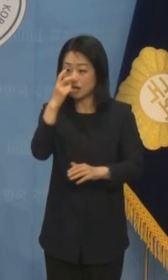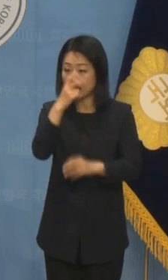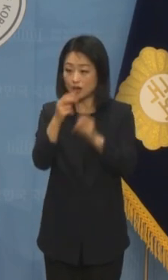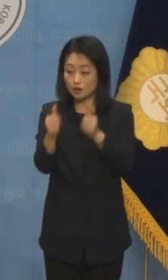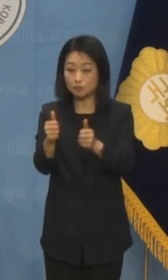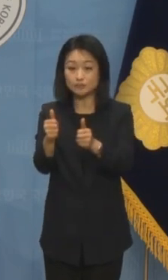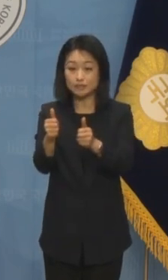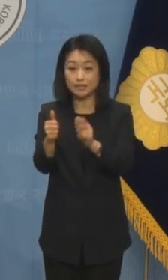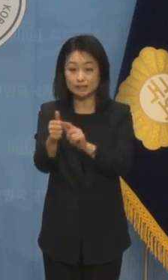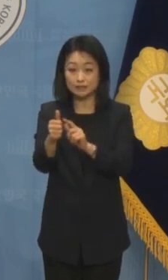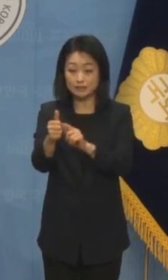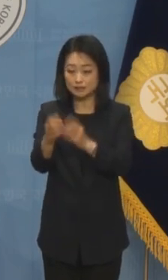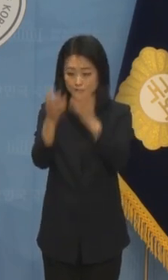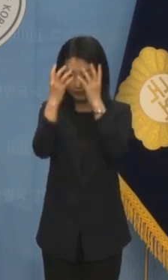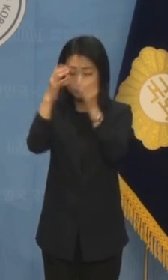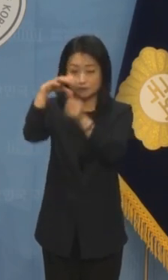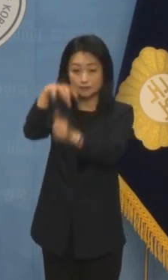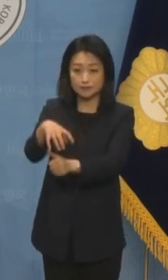수사관을 구속했습니다.